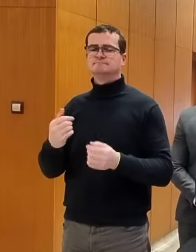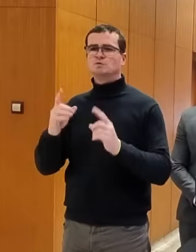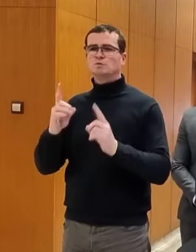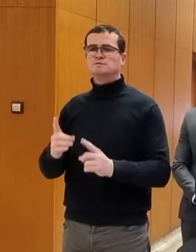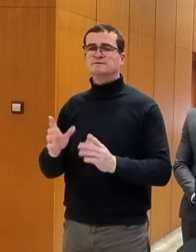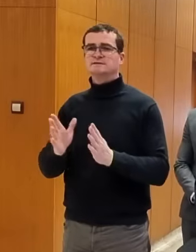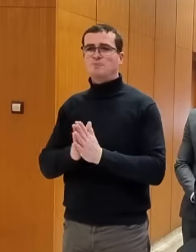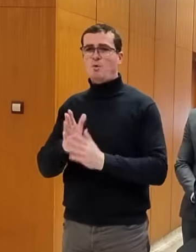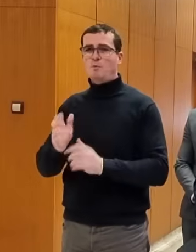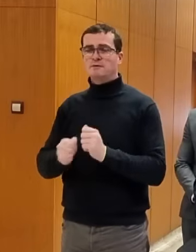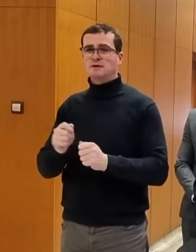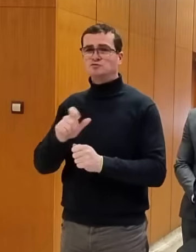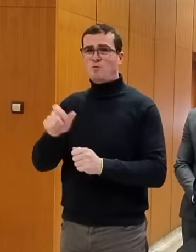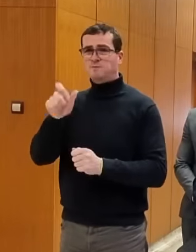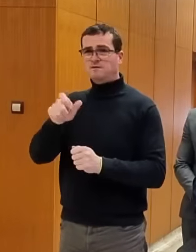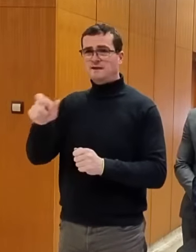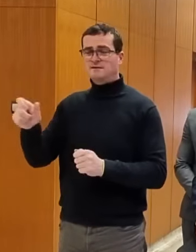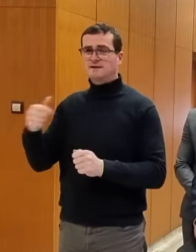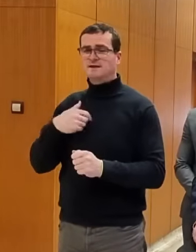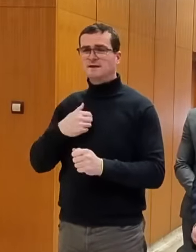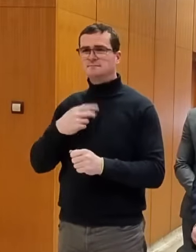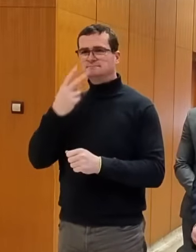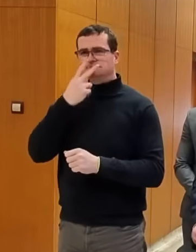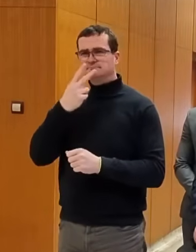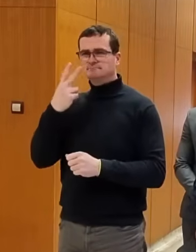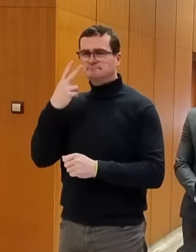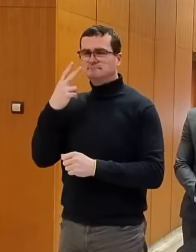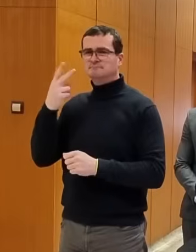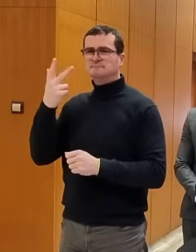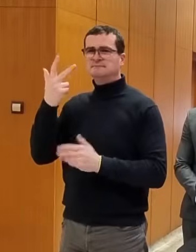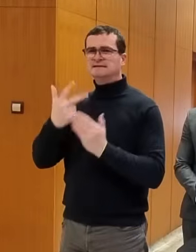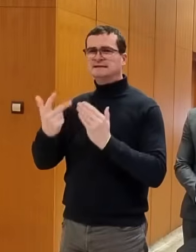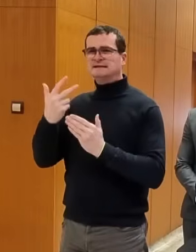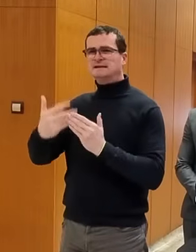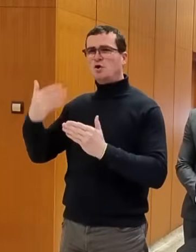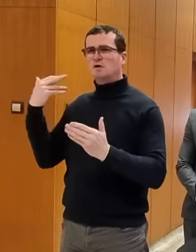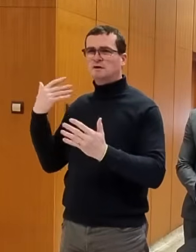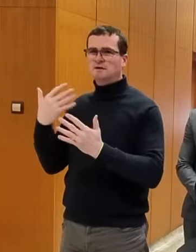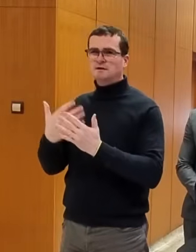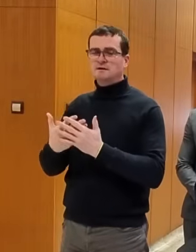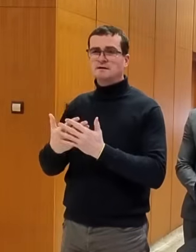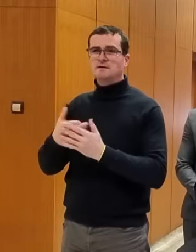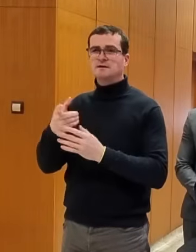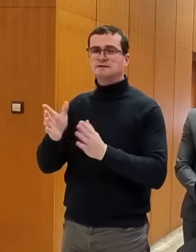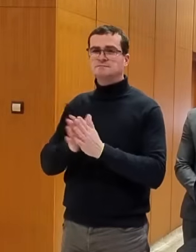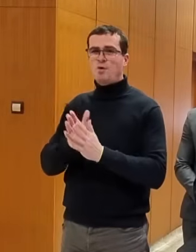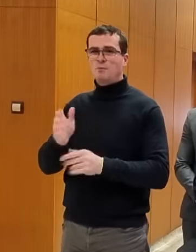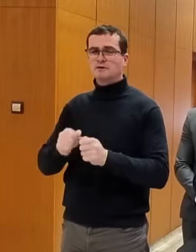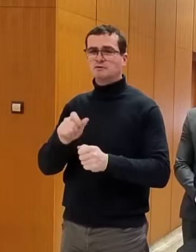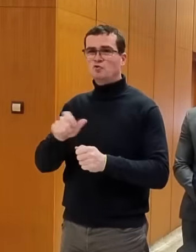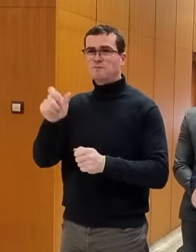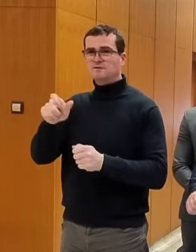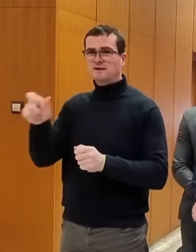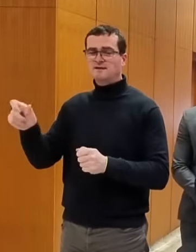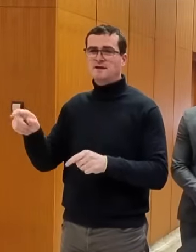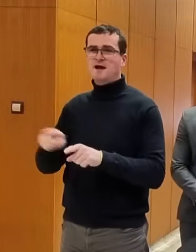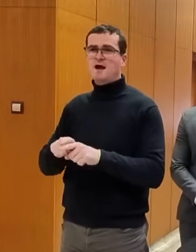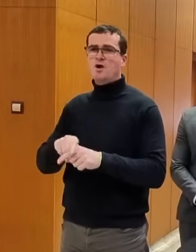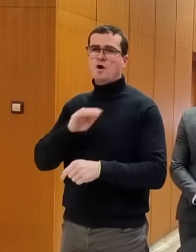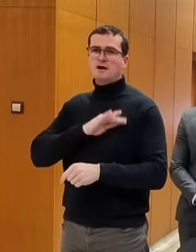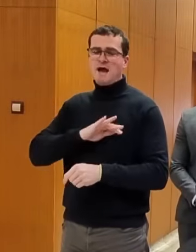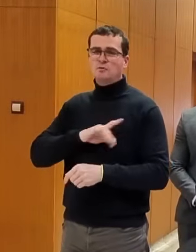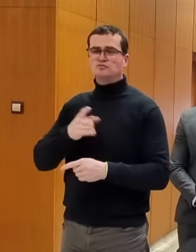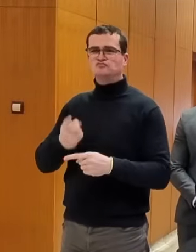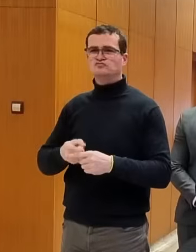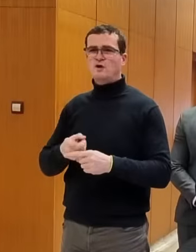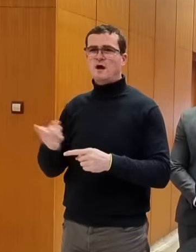ustanovení o spolupracujúcich obvinených, pretože sme boli svedkami za ostatné 3 roky, že ten inštitút spolupracujúcich obvinených, alebo ak chcete tzv. Kajúcnikov,